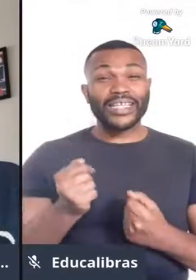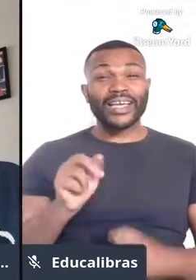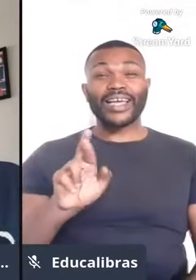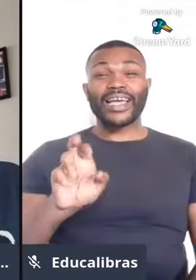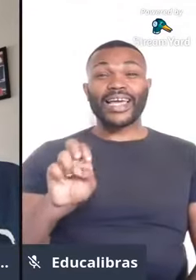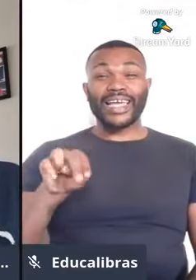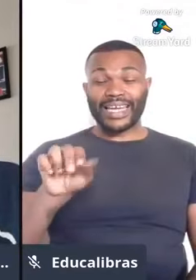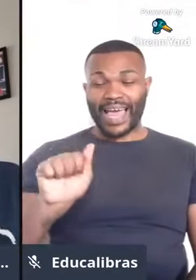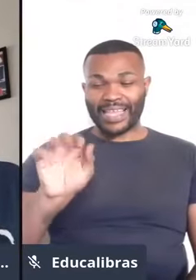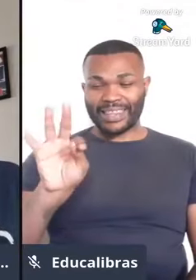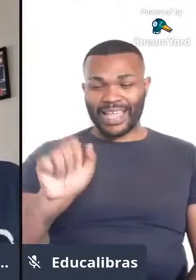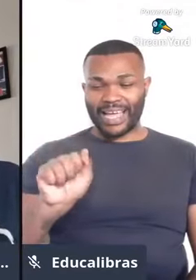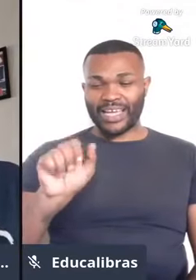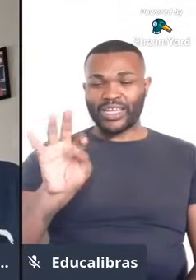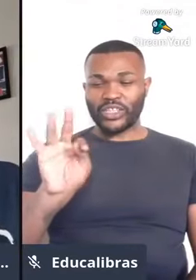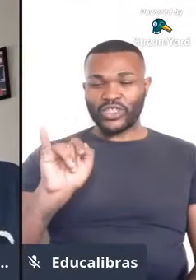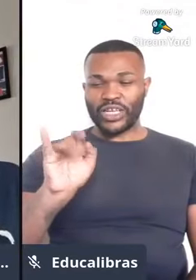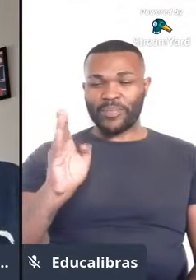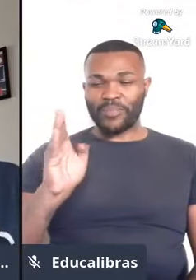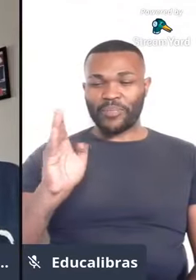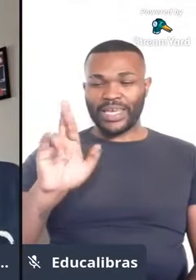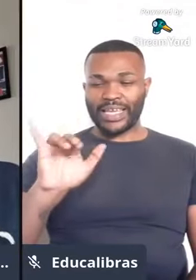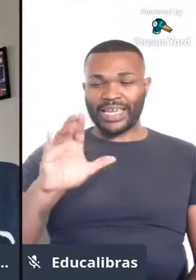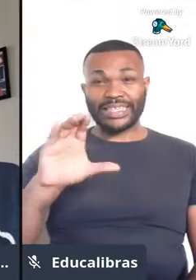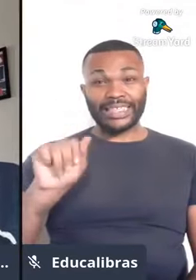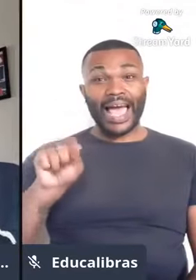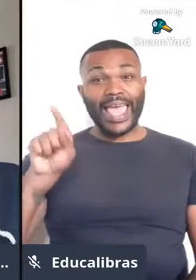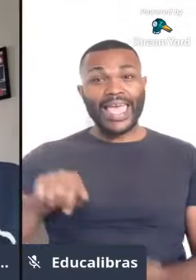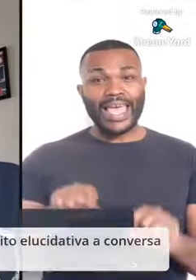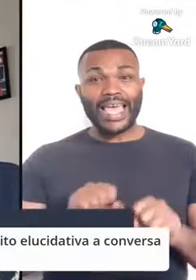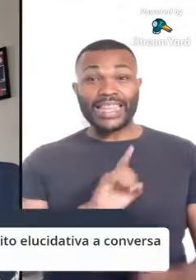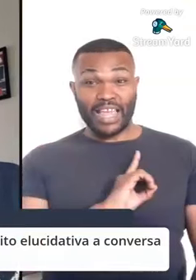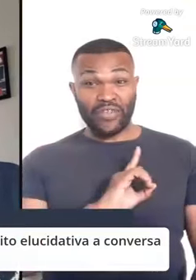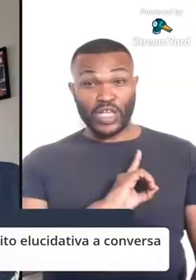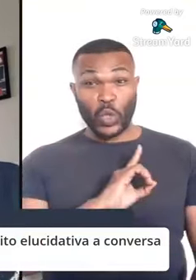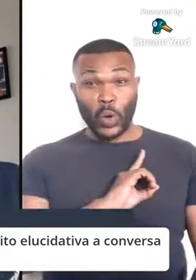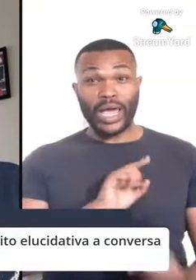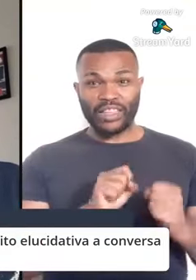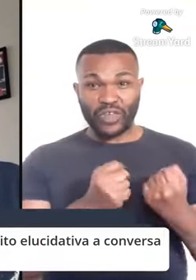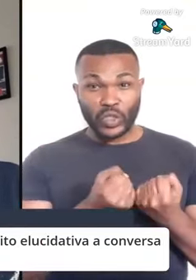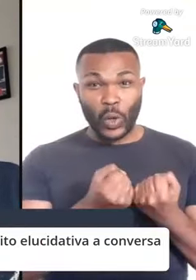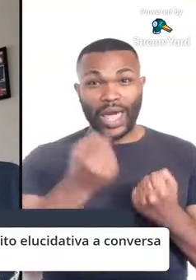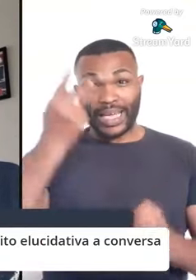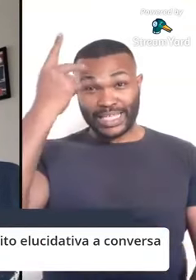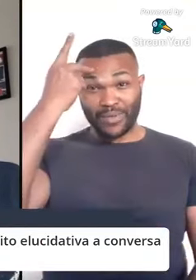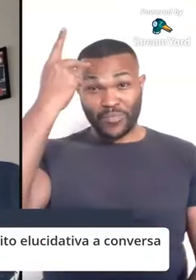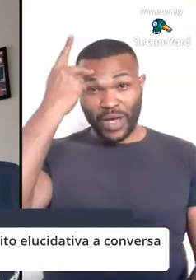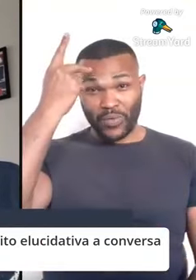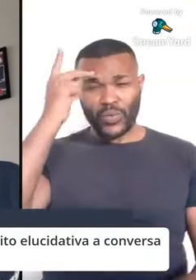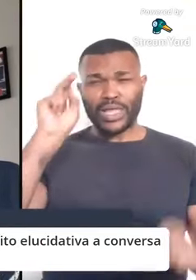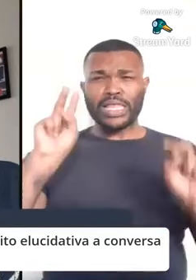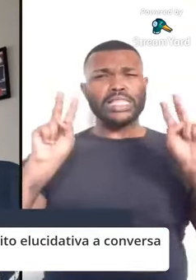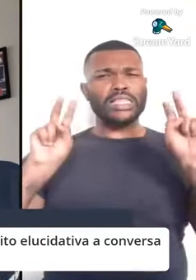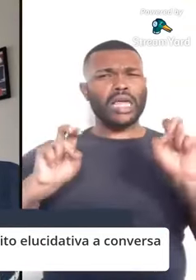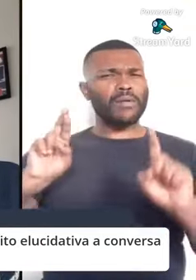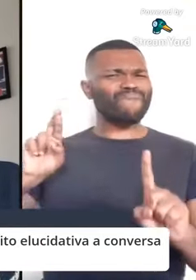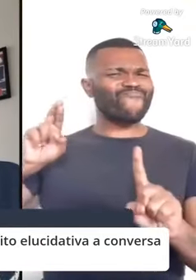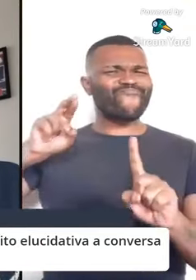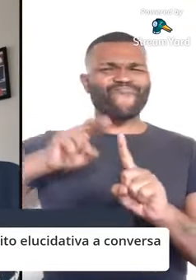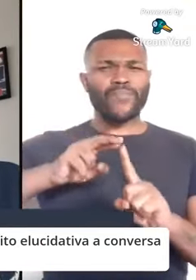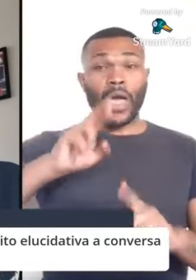Tibiriçá, defensora pública aqui de São Paulo, uma referência também no tema. Vamos estar aqui amanhã a partir do